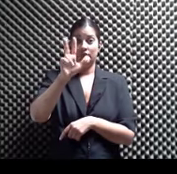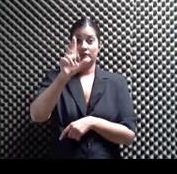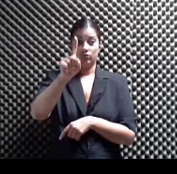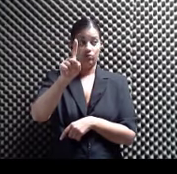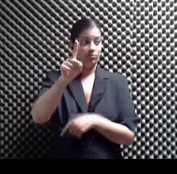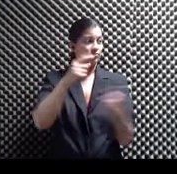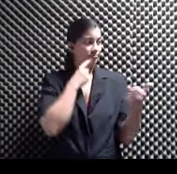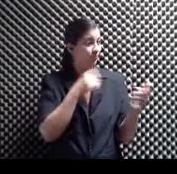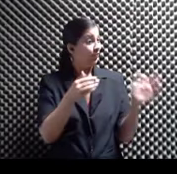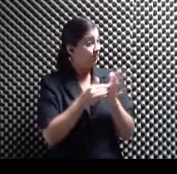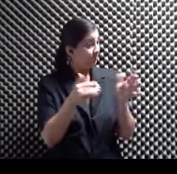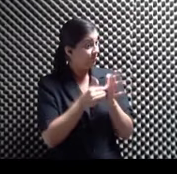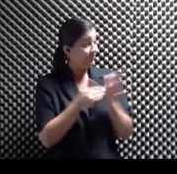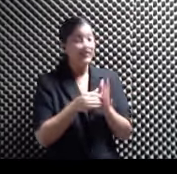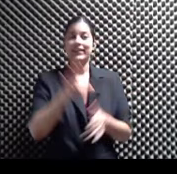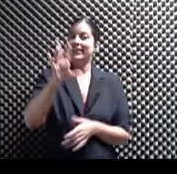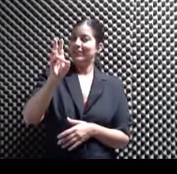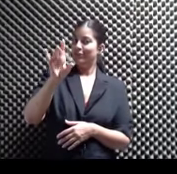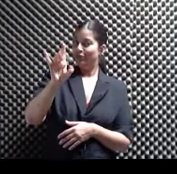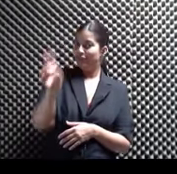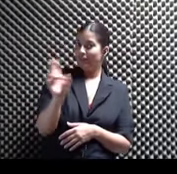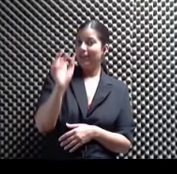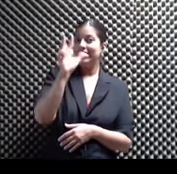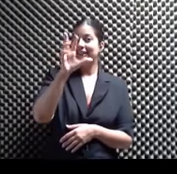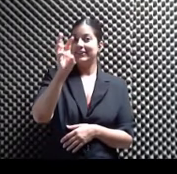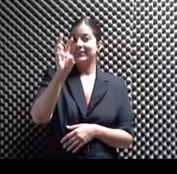787-451-8431. Repítelo, yo.